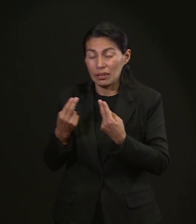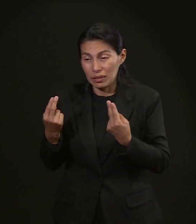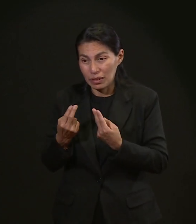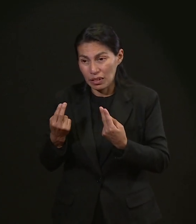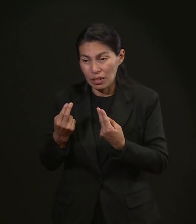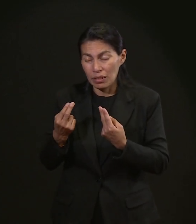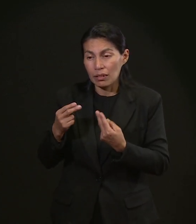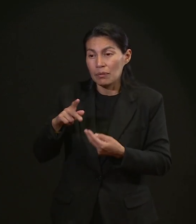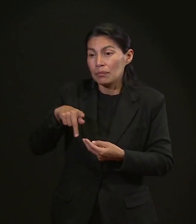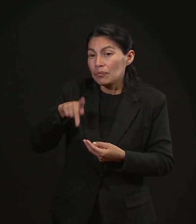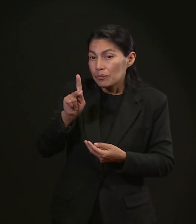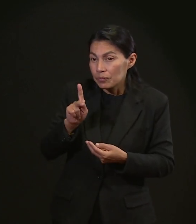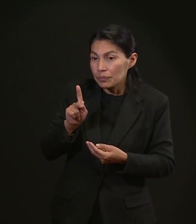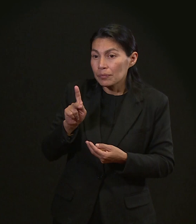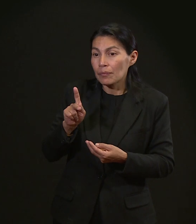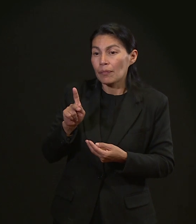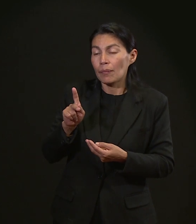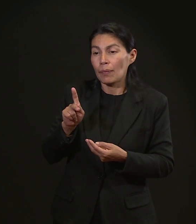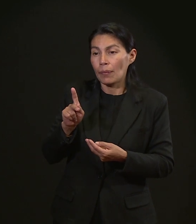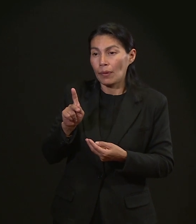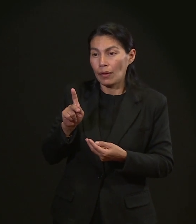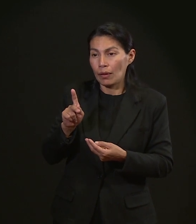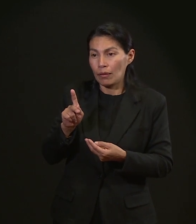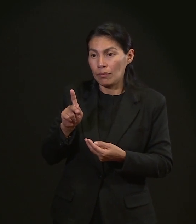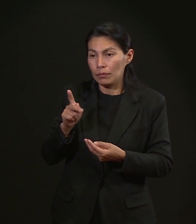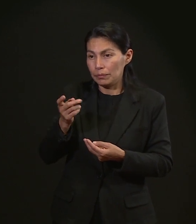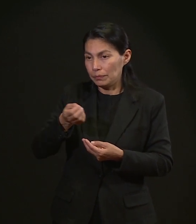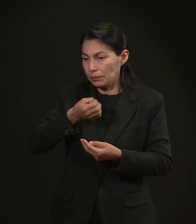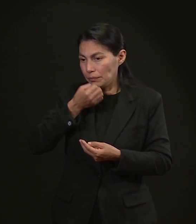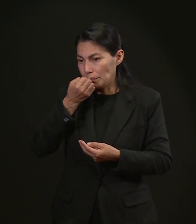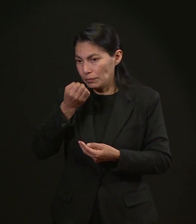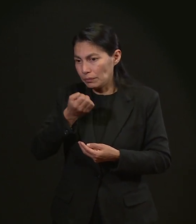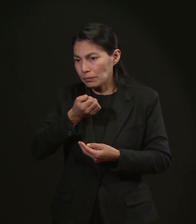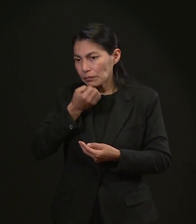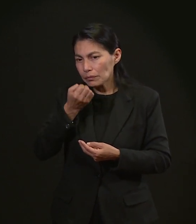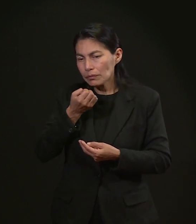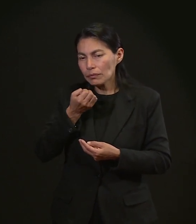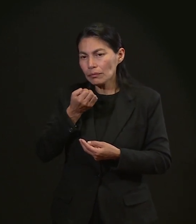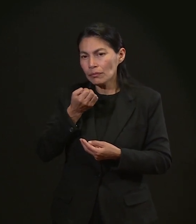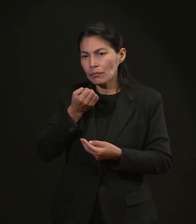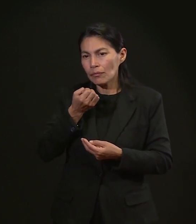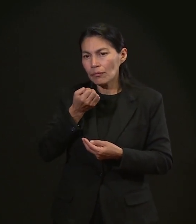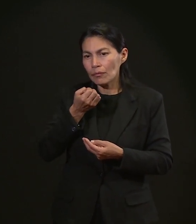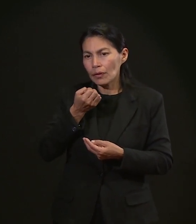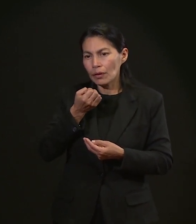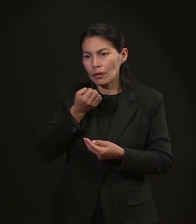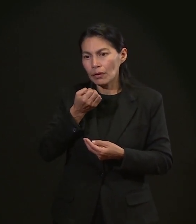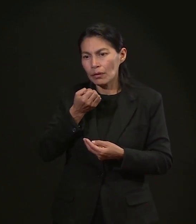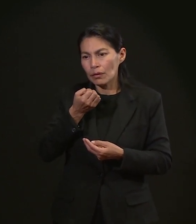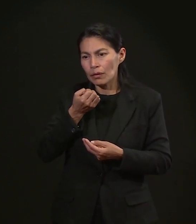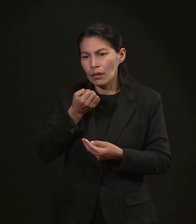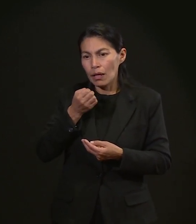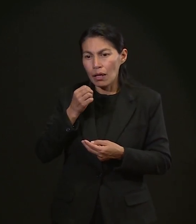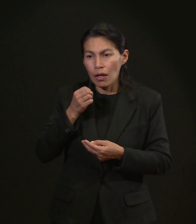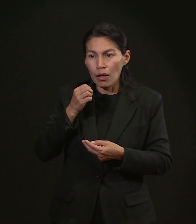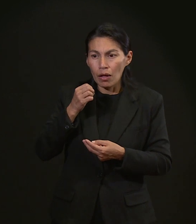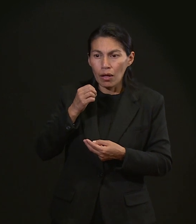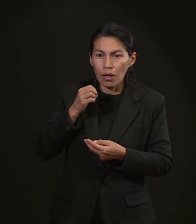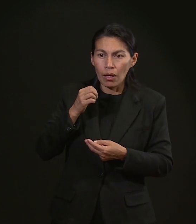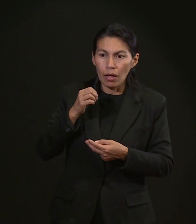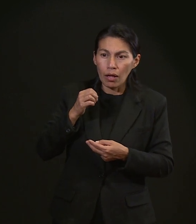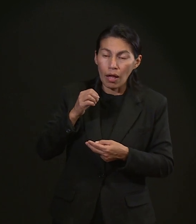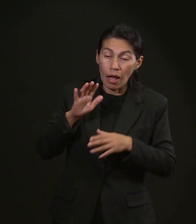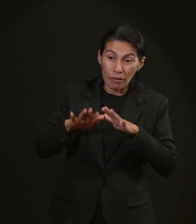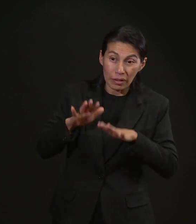necesidades pero al final la oración a veces la